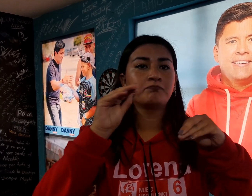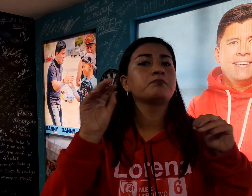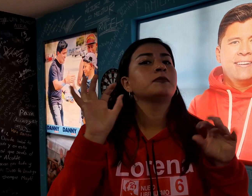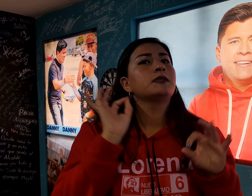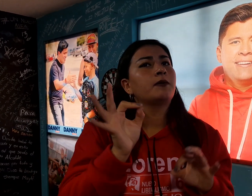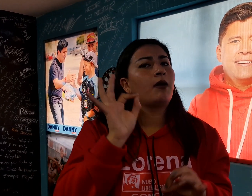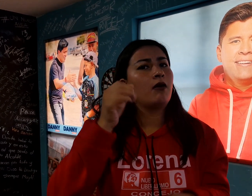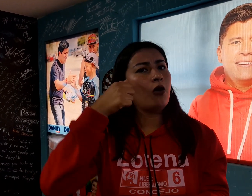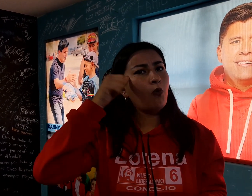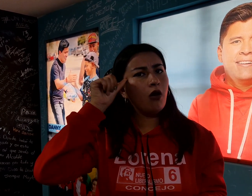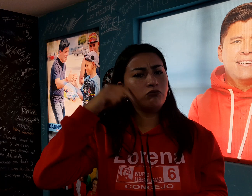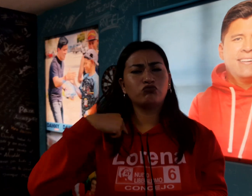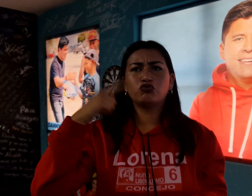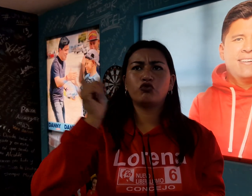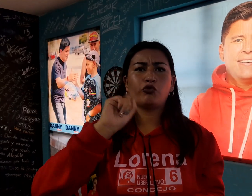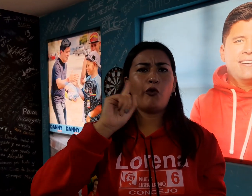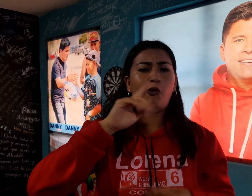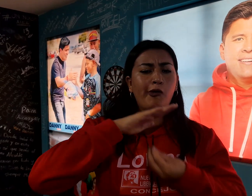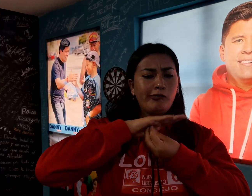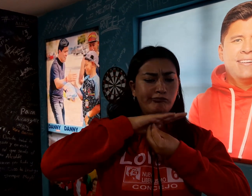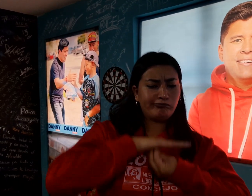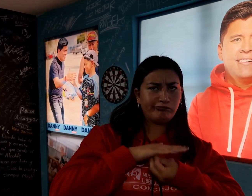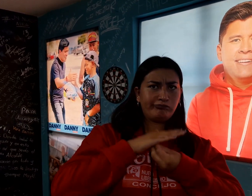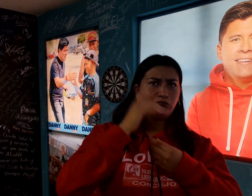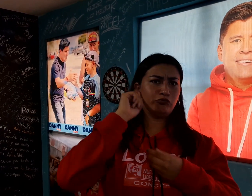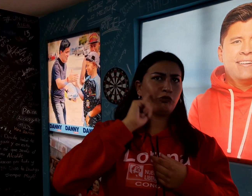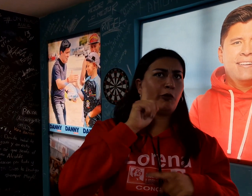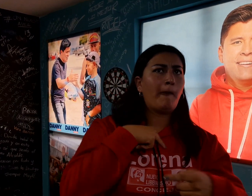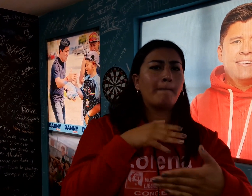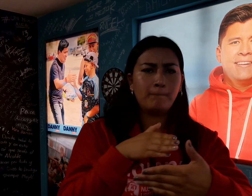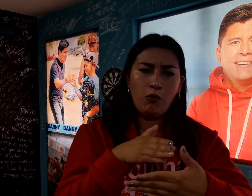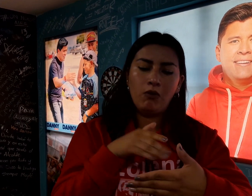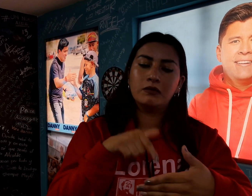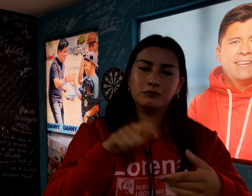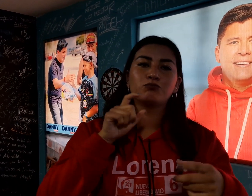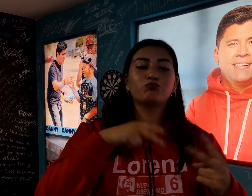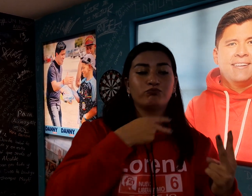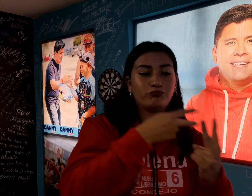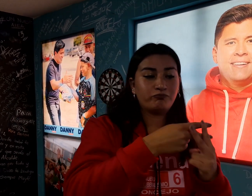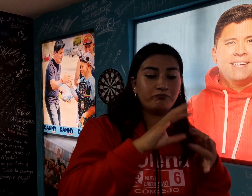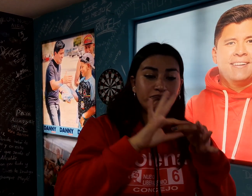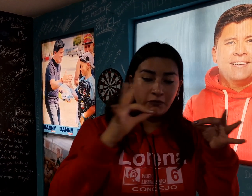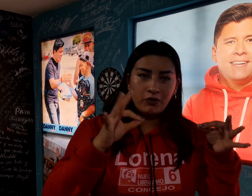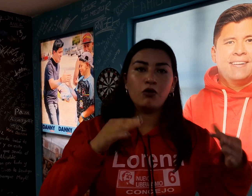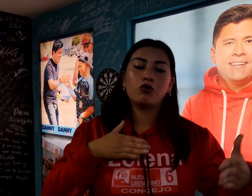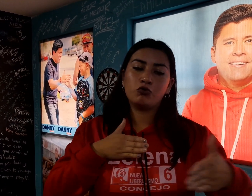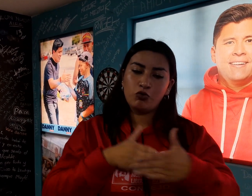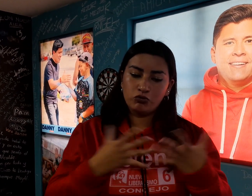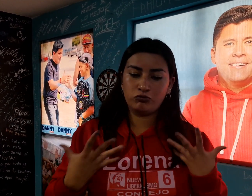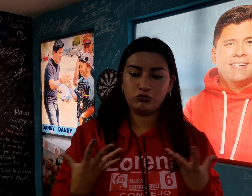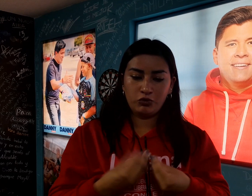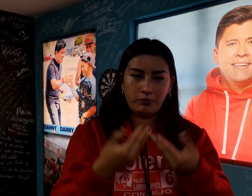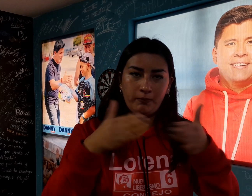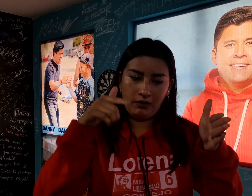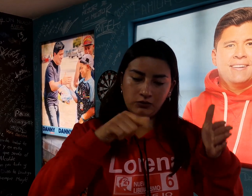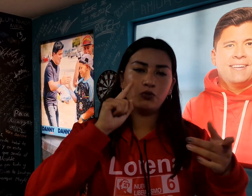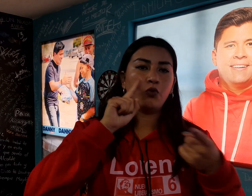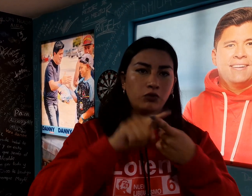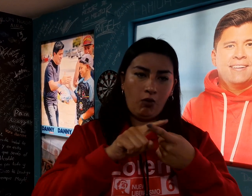Por ello, desde mi experiencia, siempre tenemos como las cosas positivas, pero sí nos damos cuenta de todas